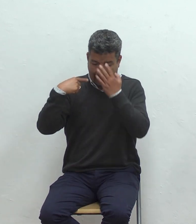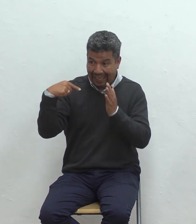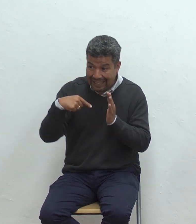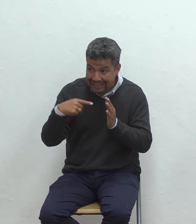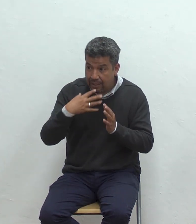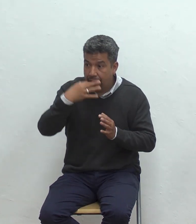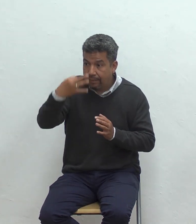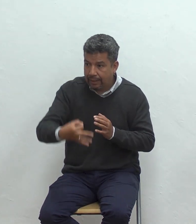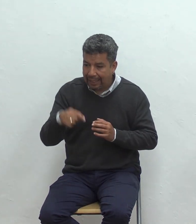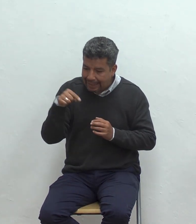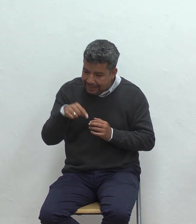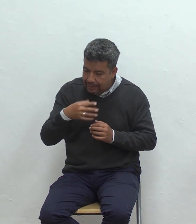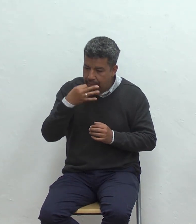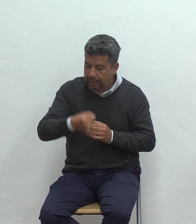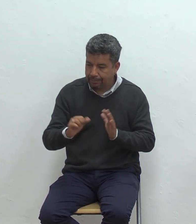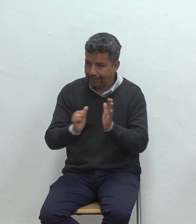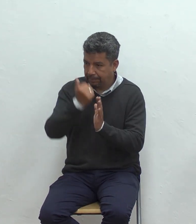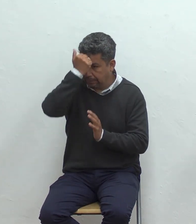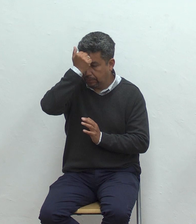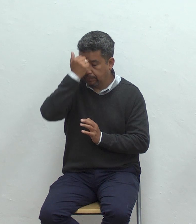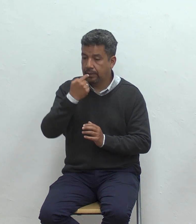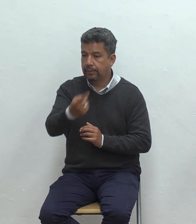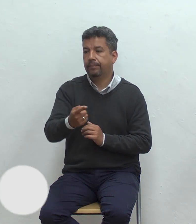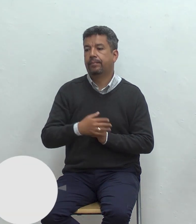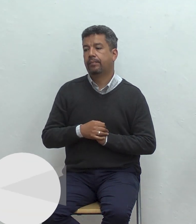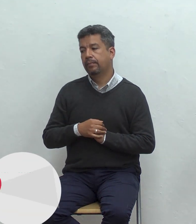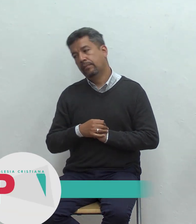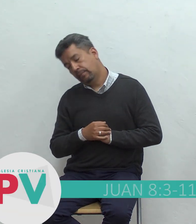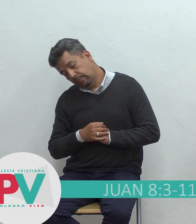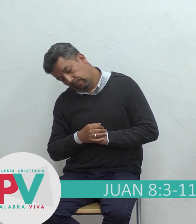Esta es la verdad la cual nos hace libres. Dice,